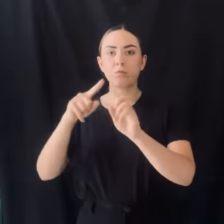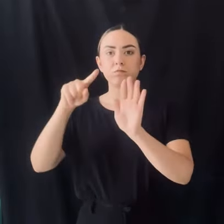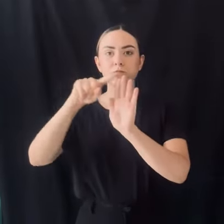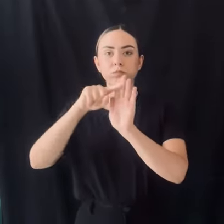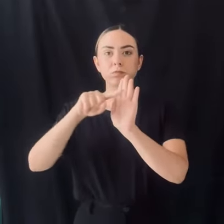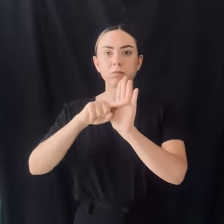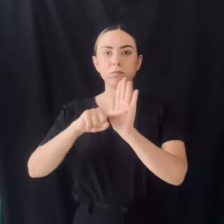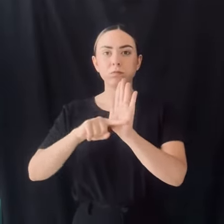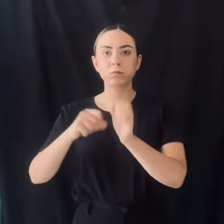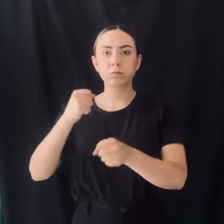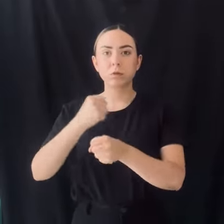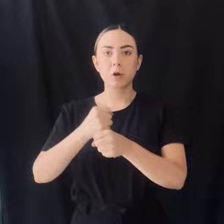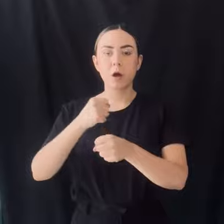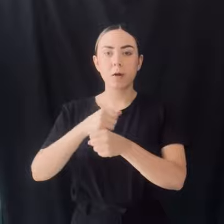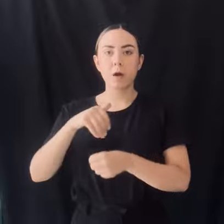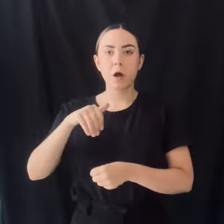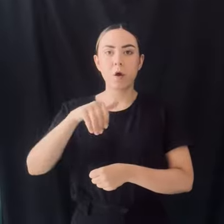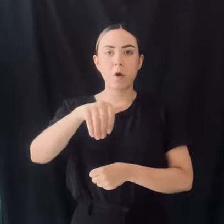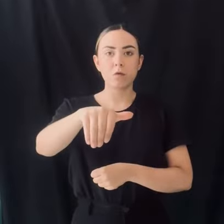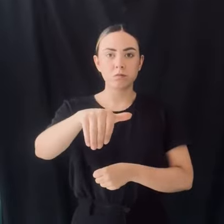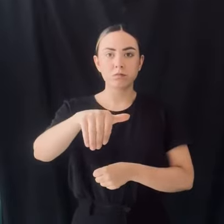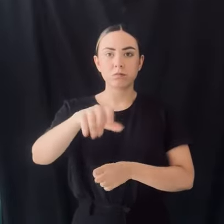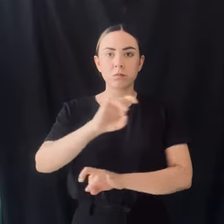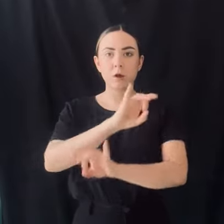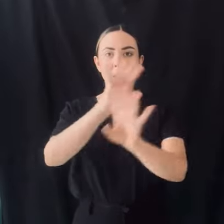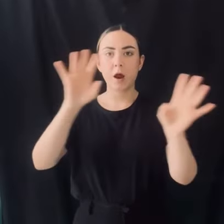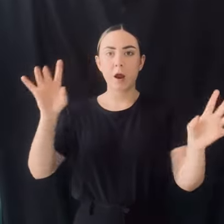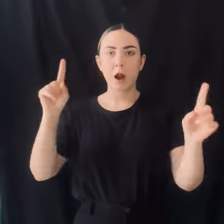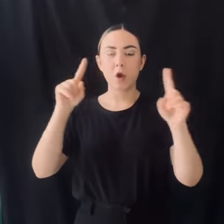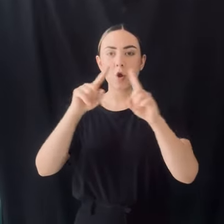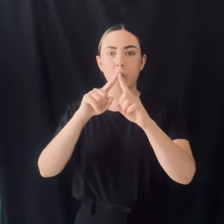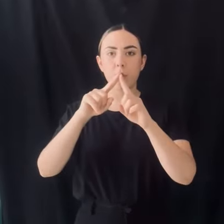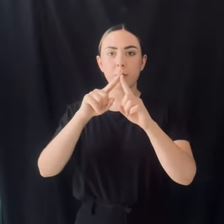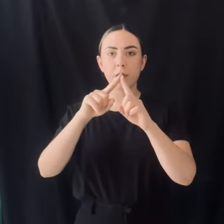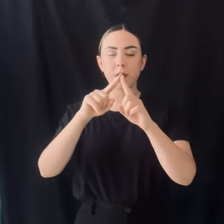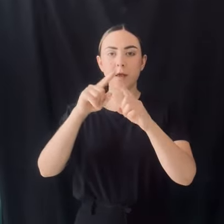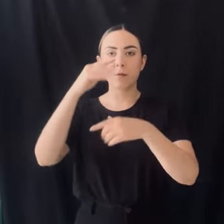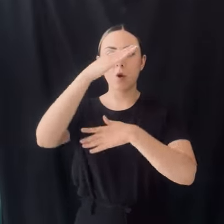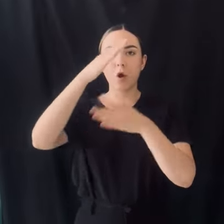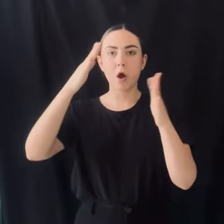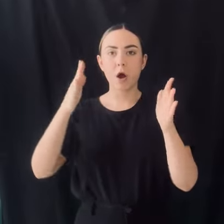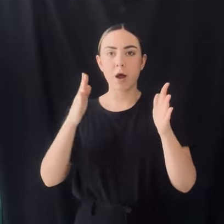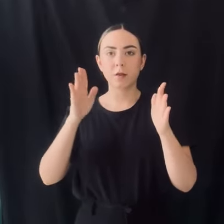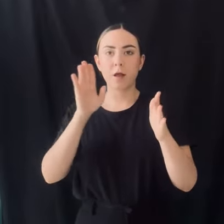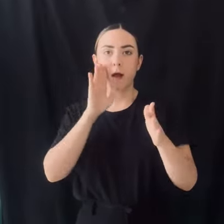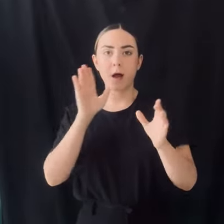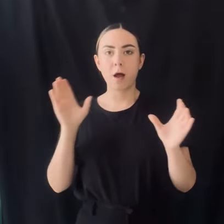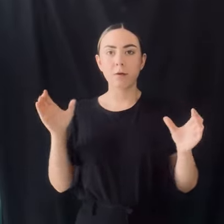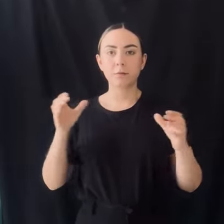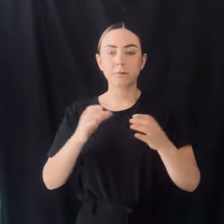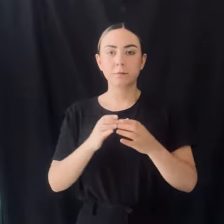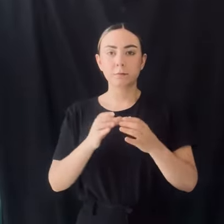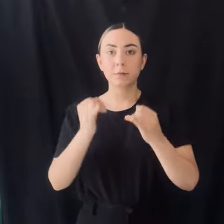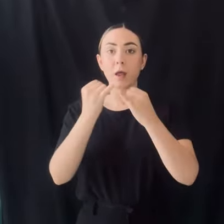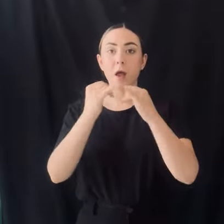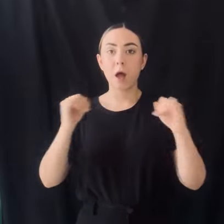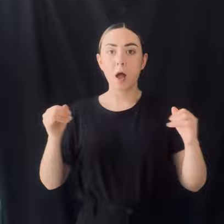las líneas de actuación para el futuro de la atención a este colectivo. Es un acto abierto al público general,